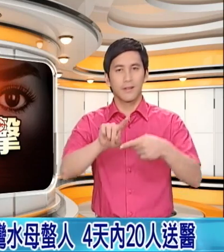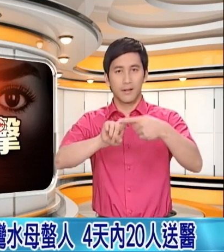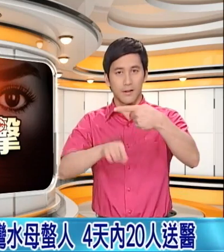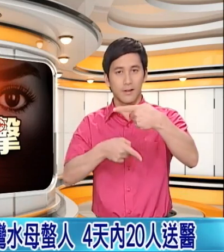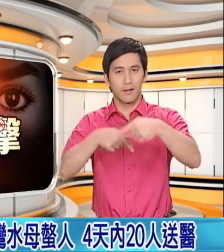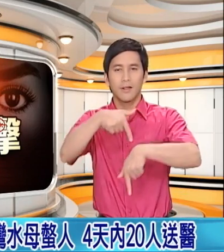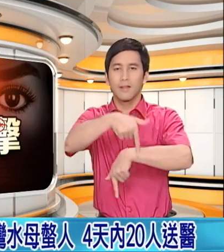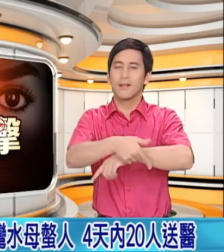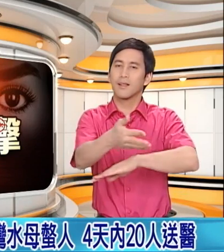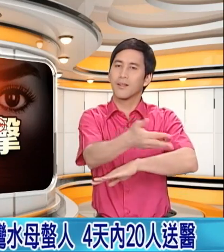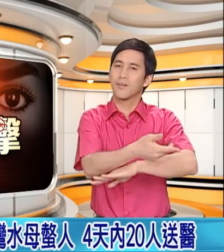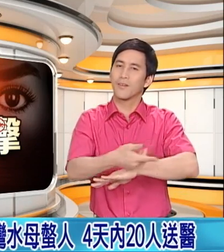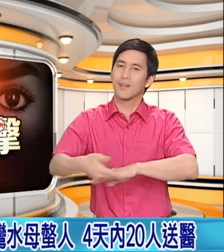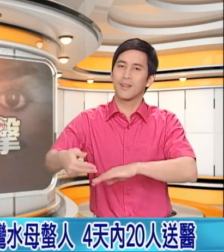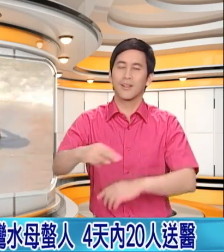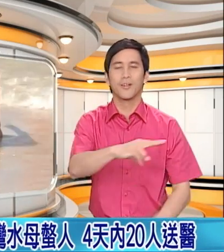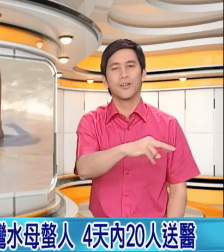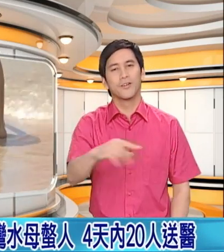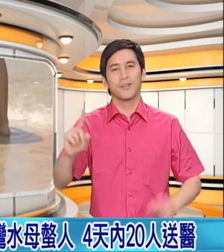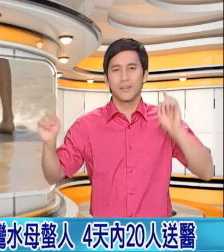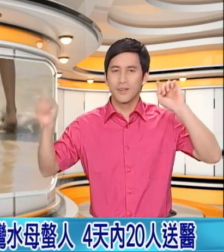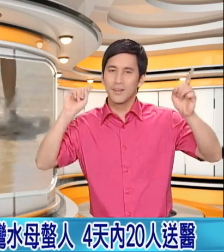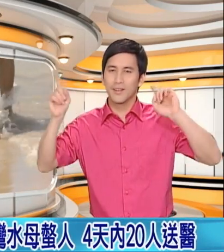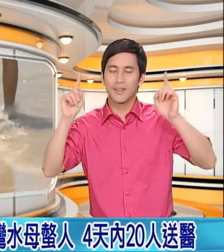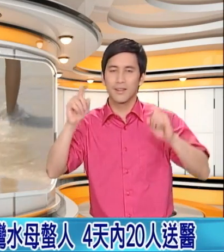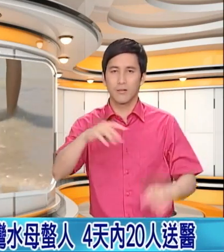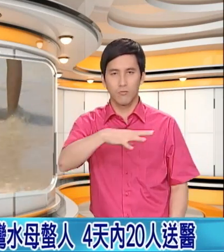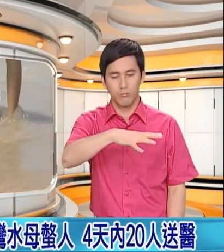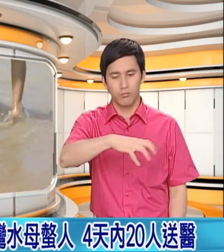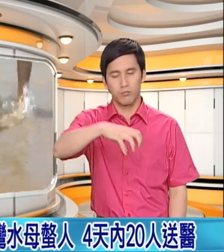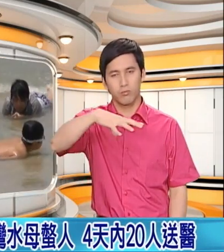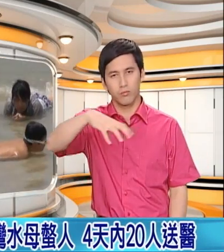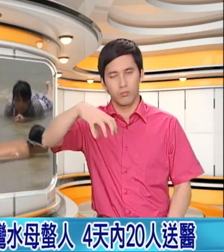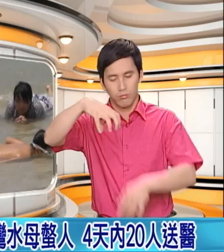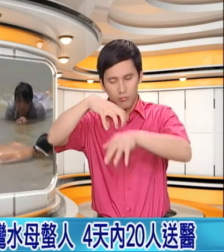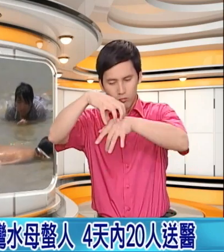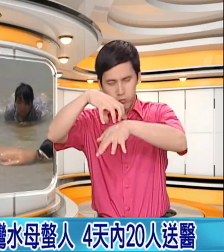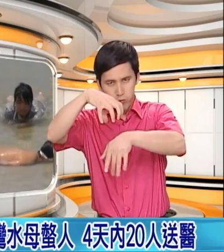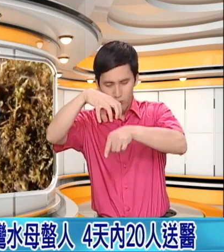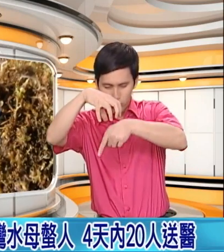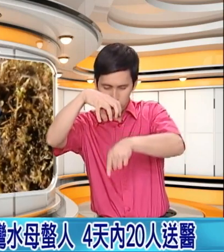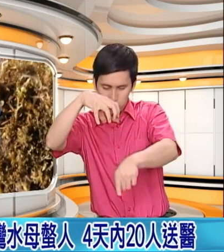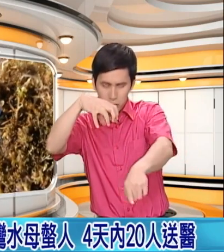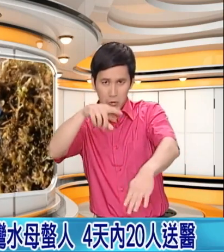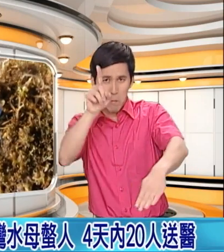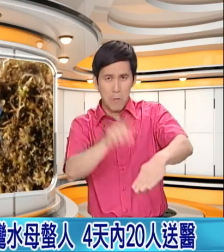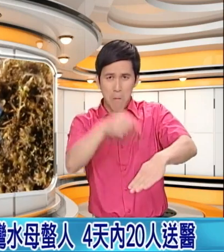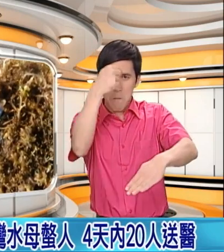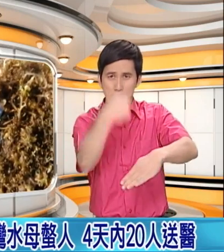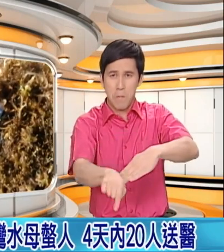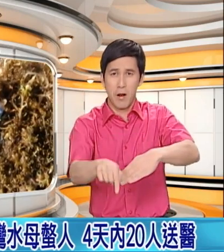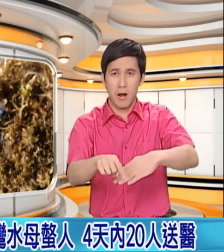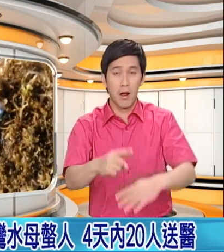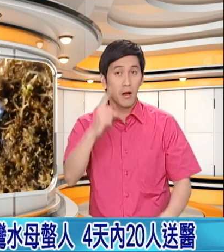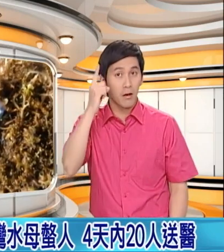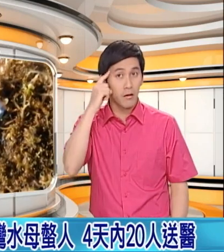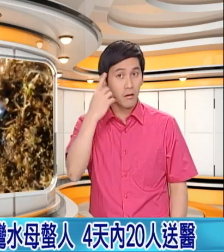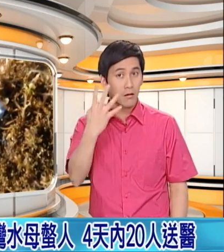垦丁南湾在最近四天之内传出20件游客被水母蛰伤就医的案例，比